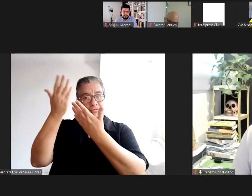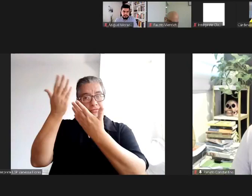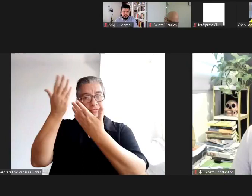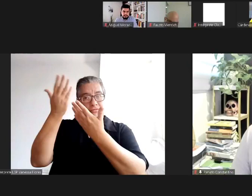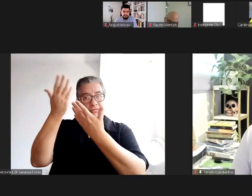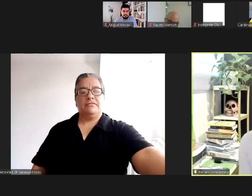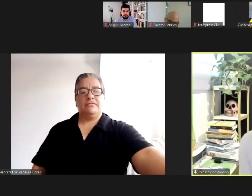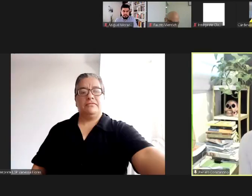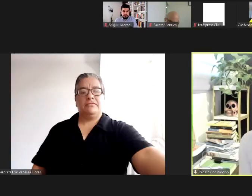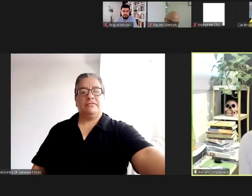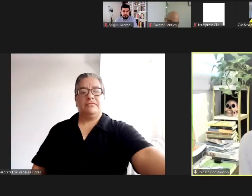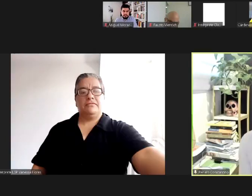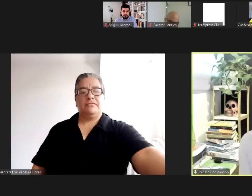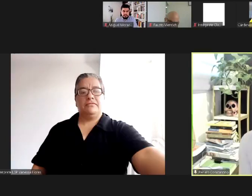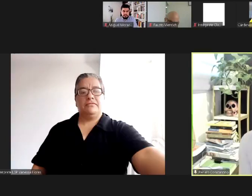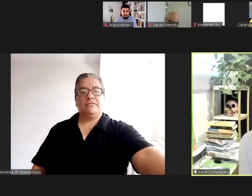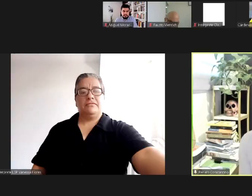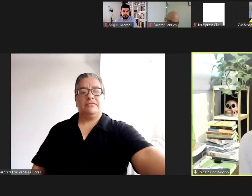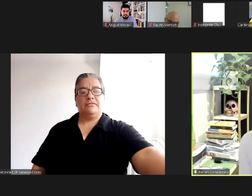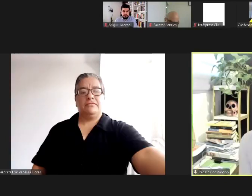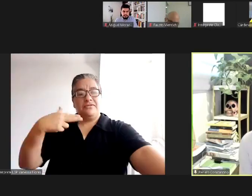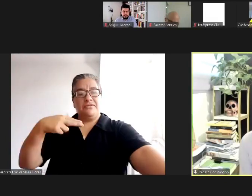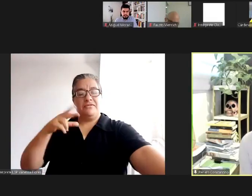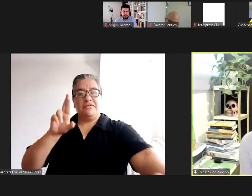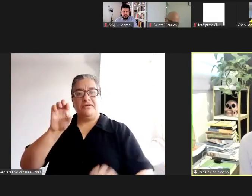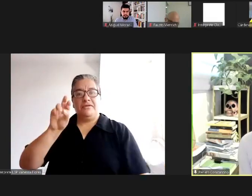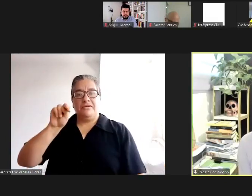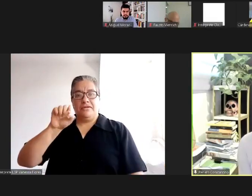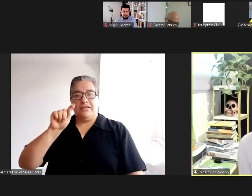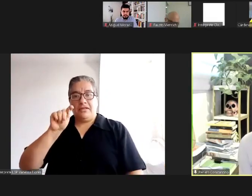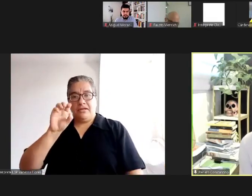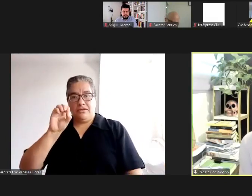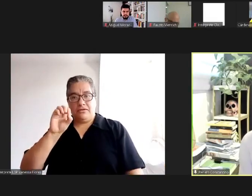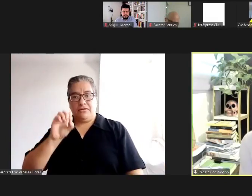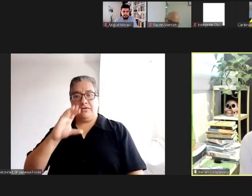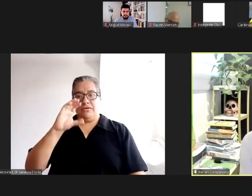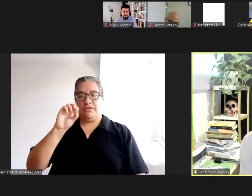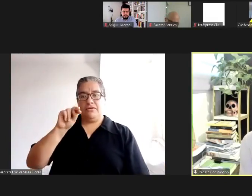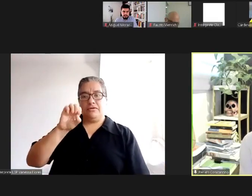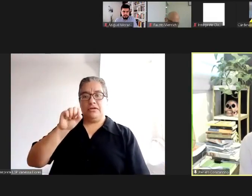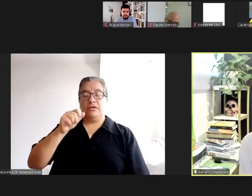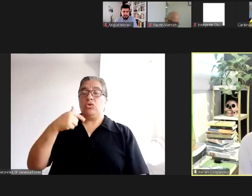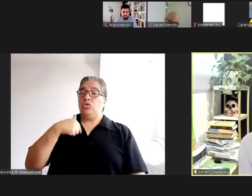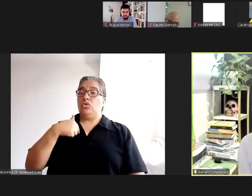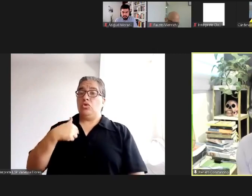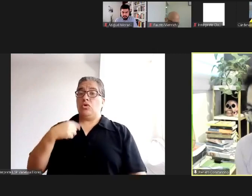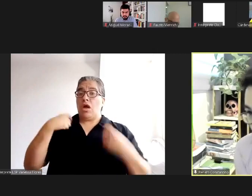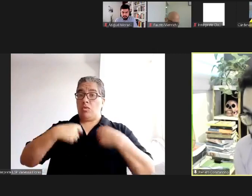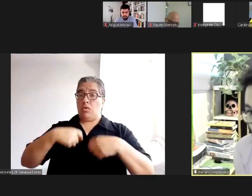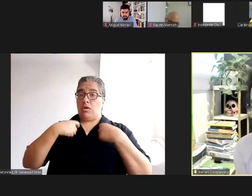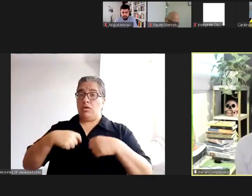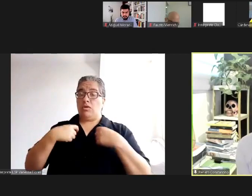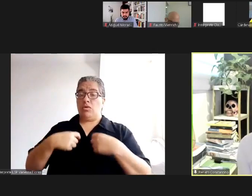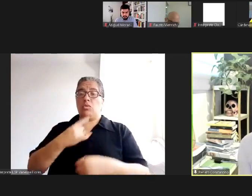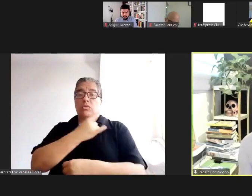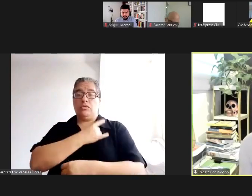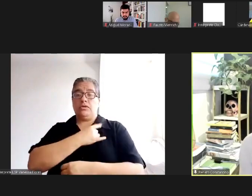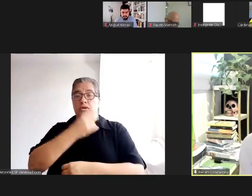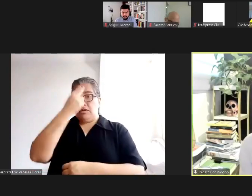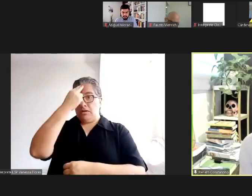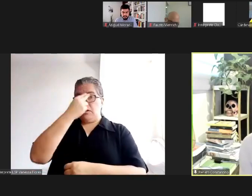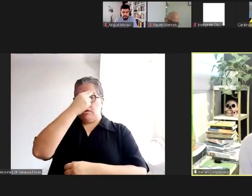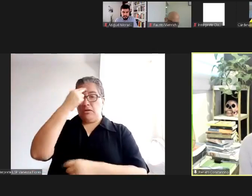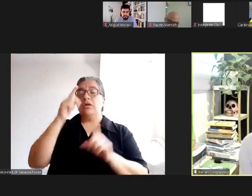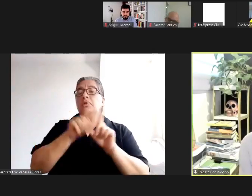Hola, ¿qué tal? Mi nombre es Renato Constantino, yo soy abogado de la Pontificia Universidad Católica del Perú, donde también soy docente.